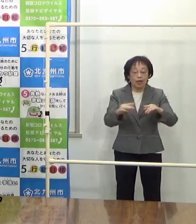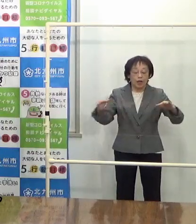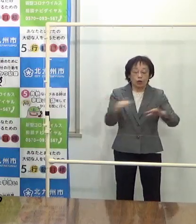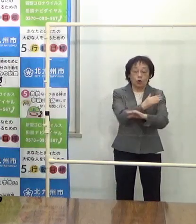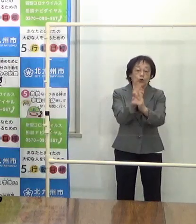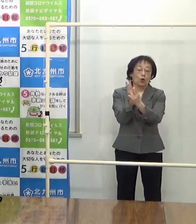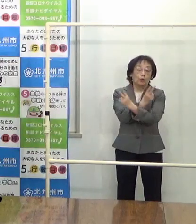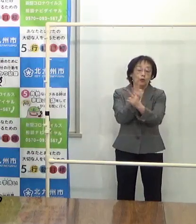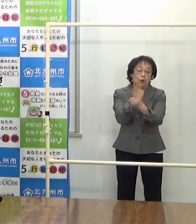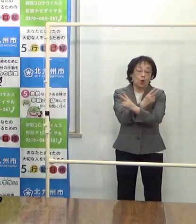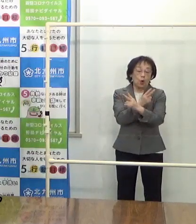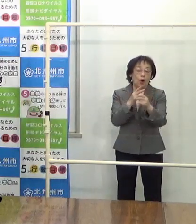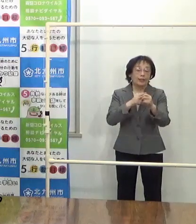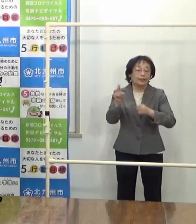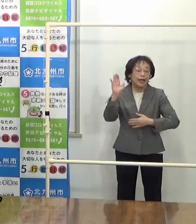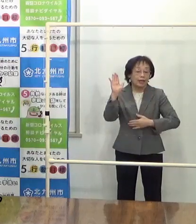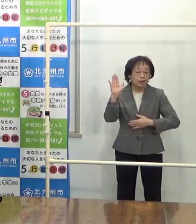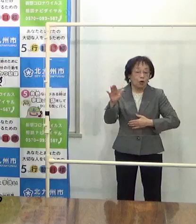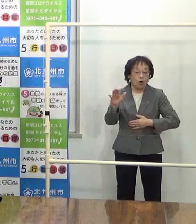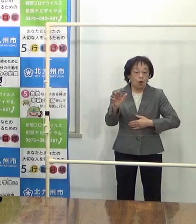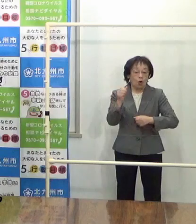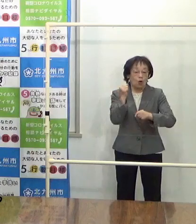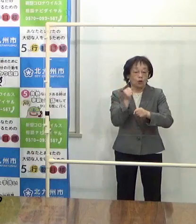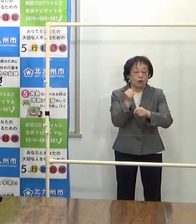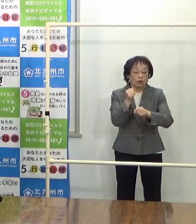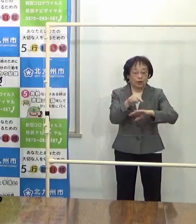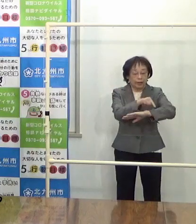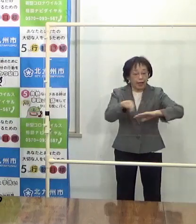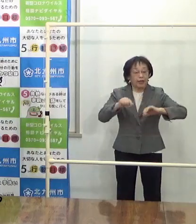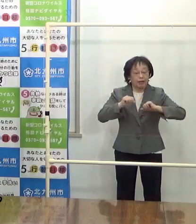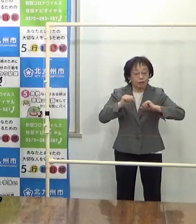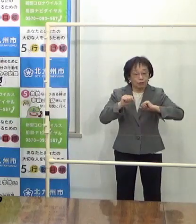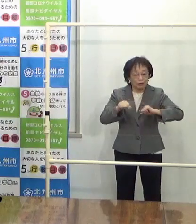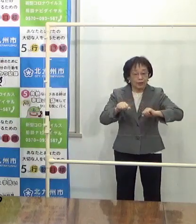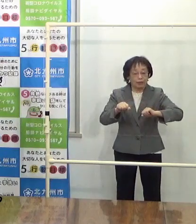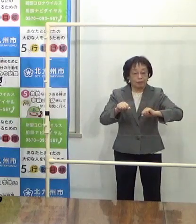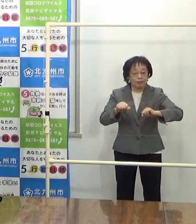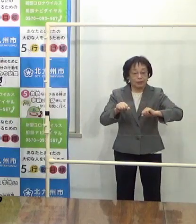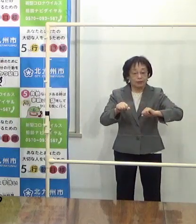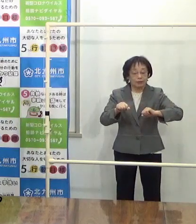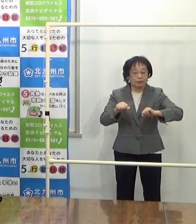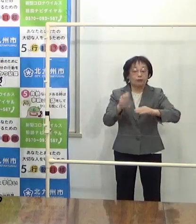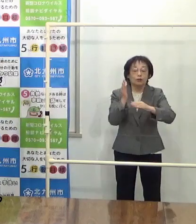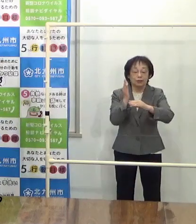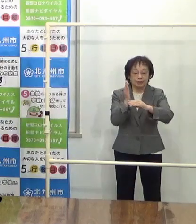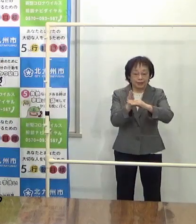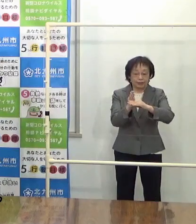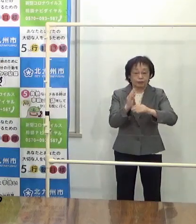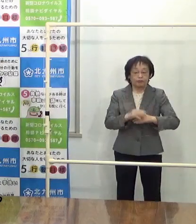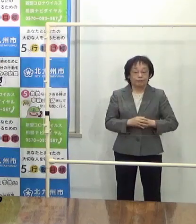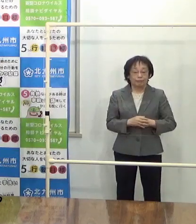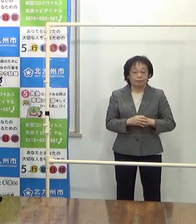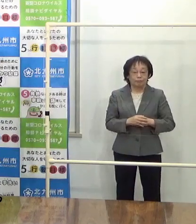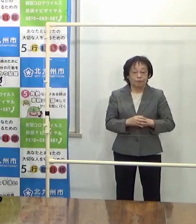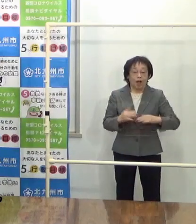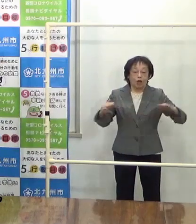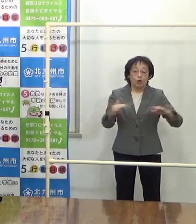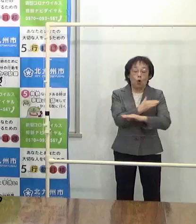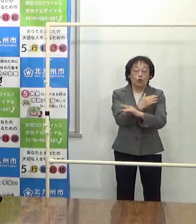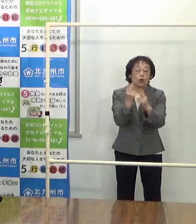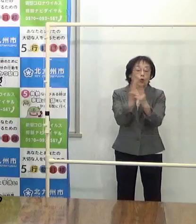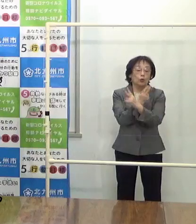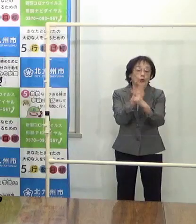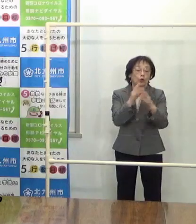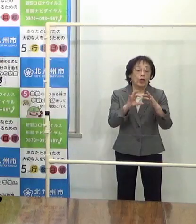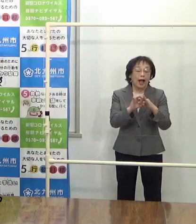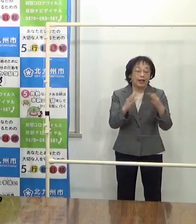準備を2年後着工ということで、今鋭意進めているわけでありますが、洋上風力発電の関